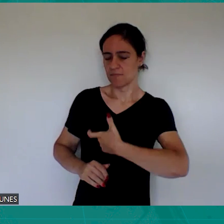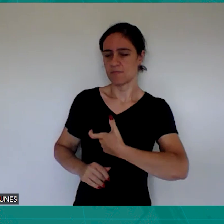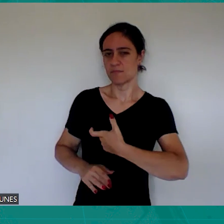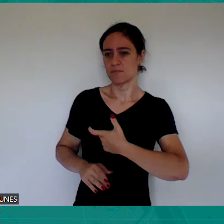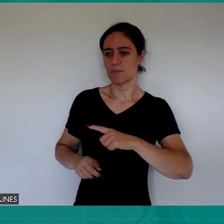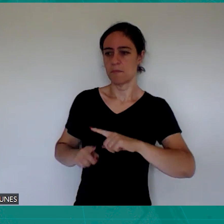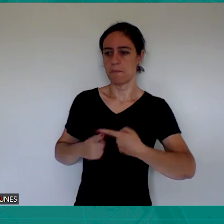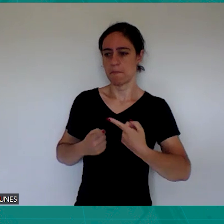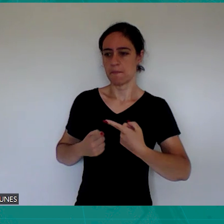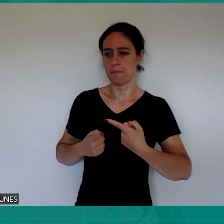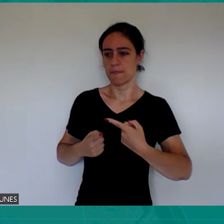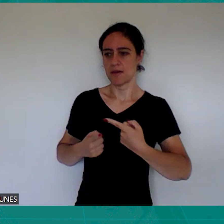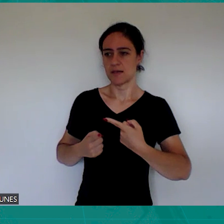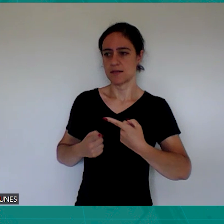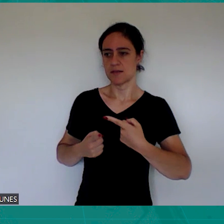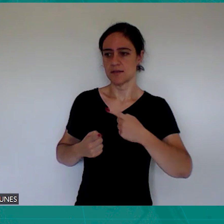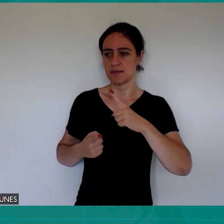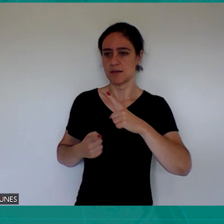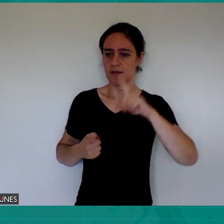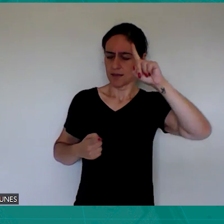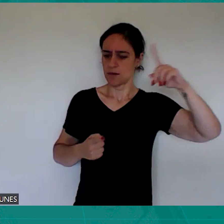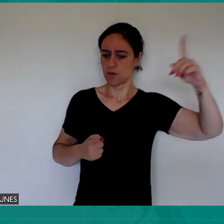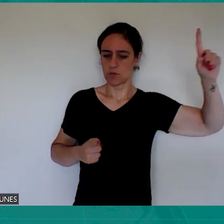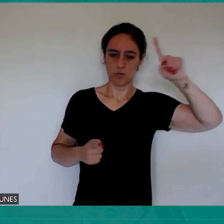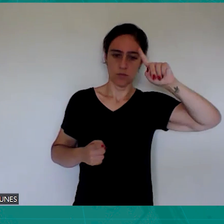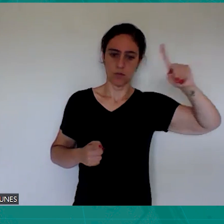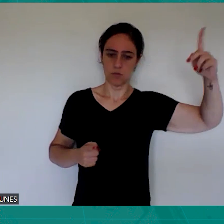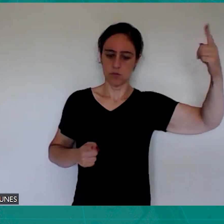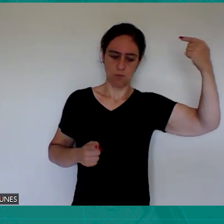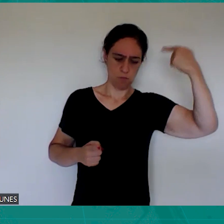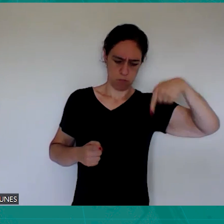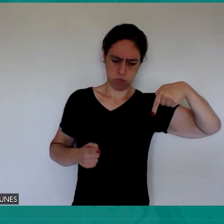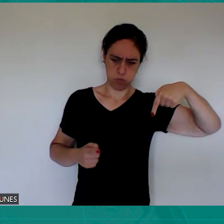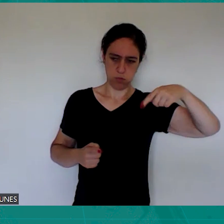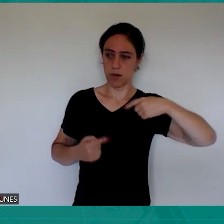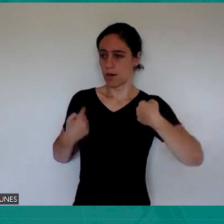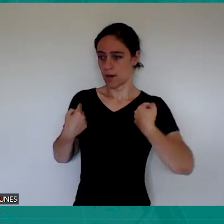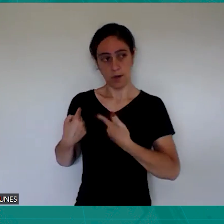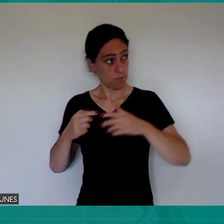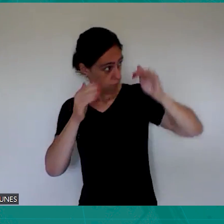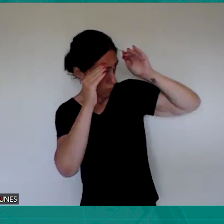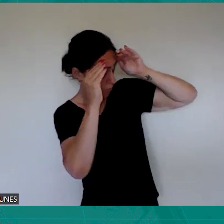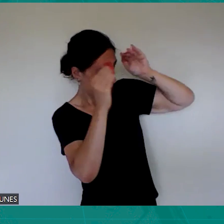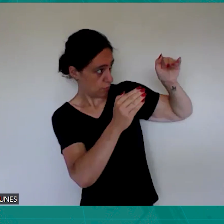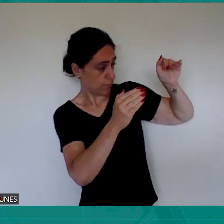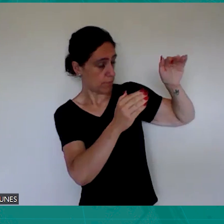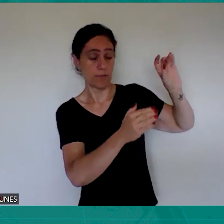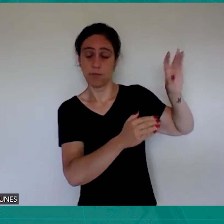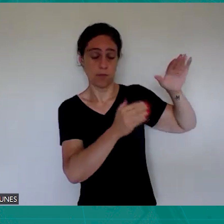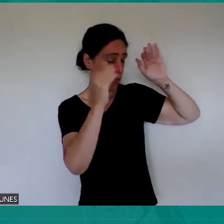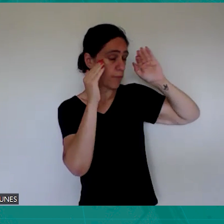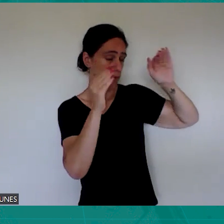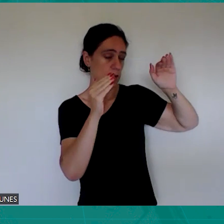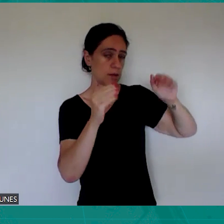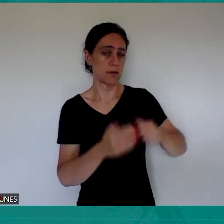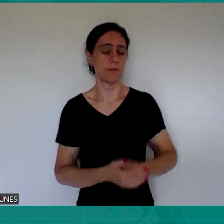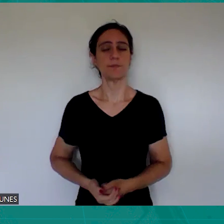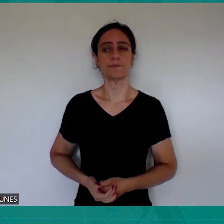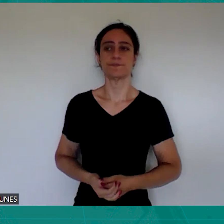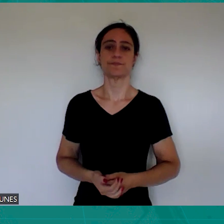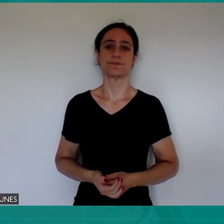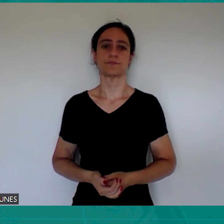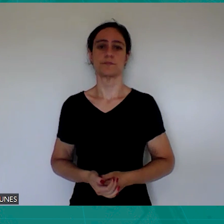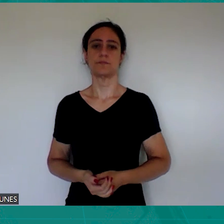origem é o Pai. É o Pai quem manda, é o Pai quem fala, e é o Pai quem faz as suas obras, né? Por isso,